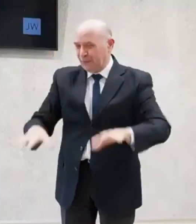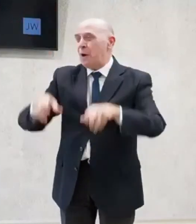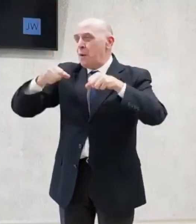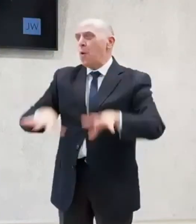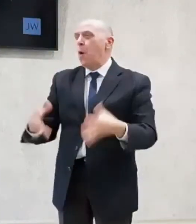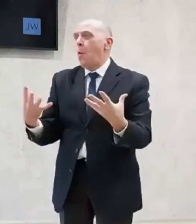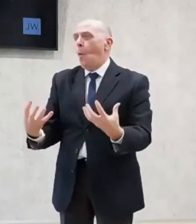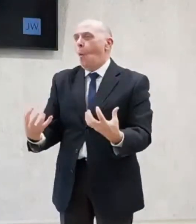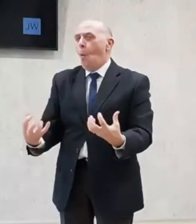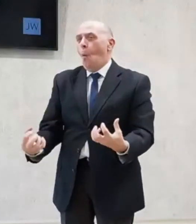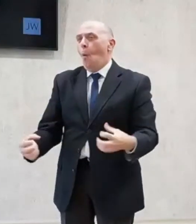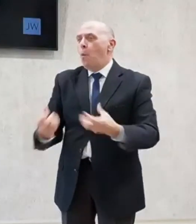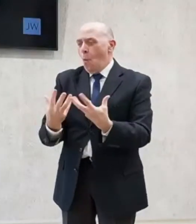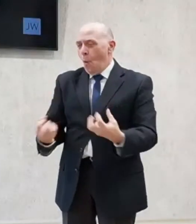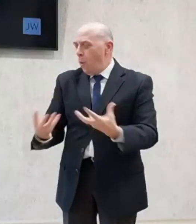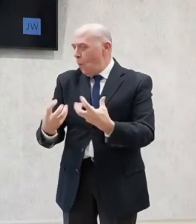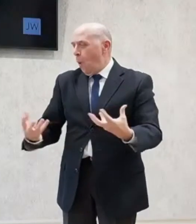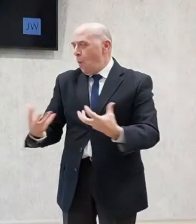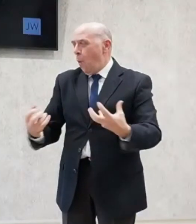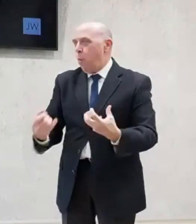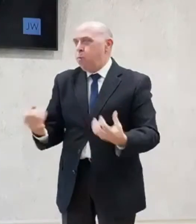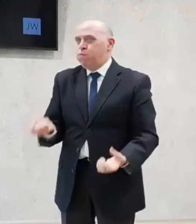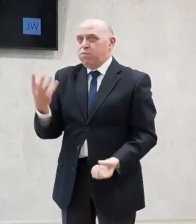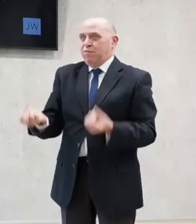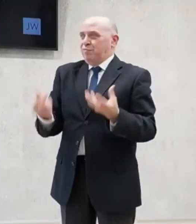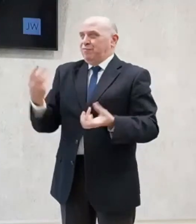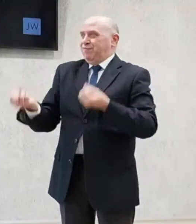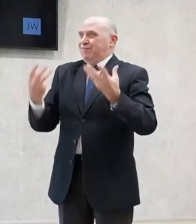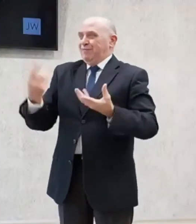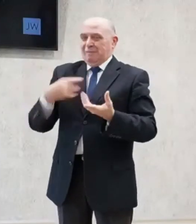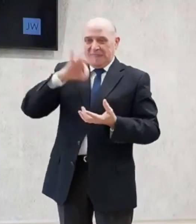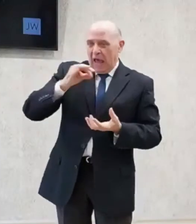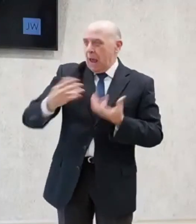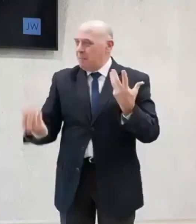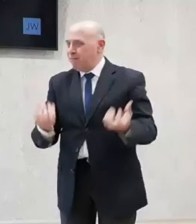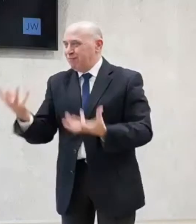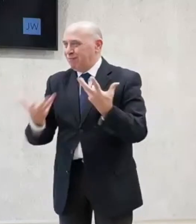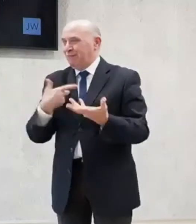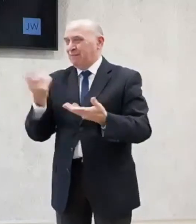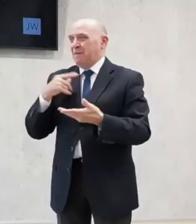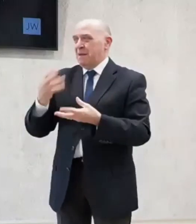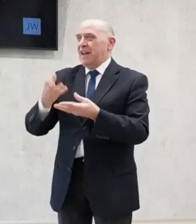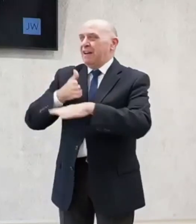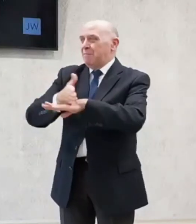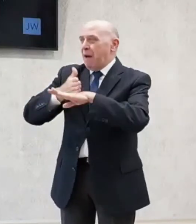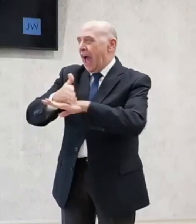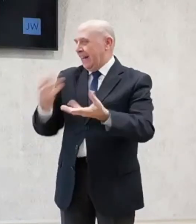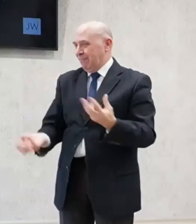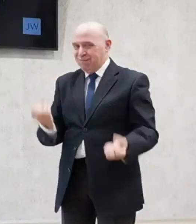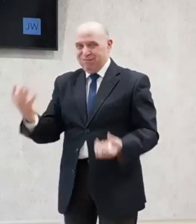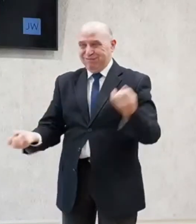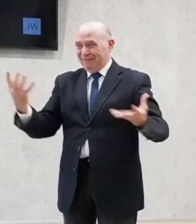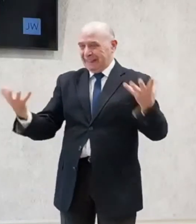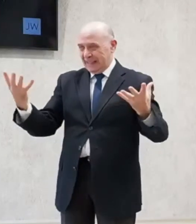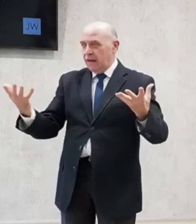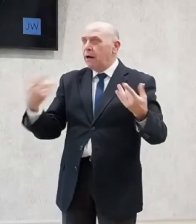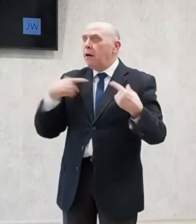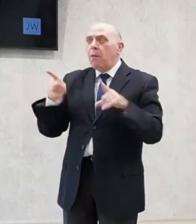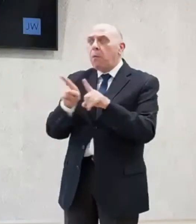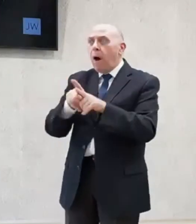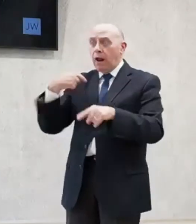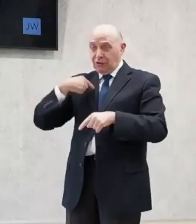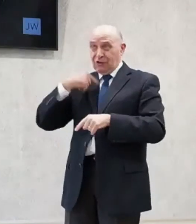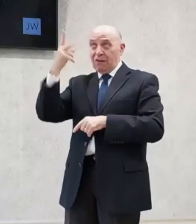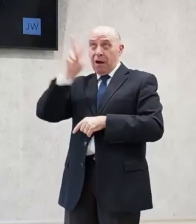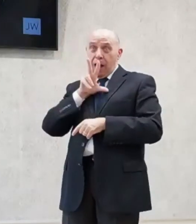seminatore abbia seme e chi mangia abbia pane così sarà la parola che esce dalla mia bocca non tornerà da